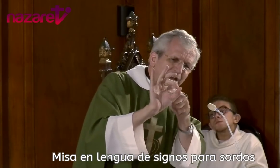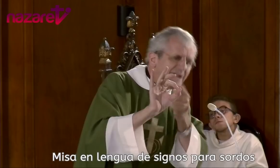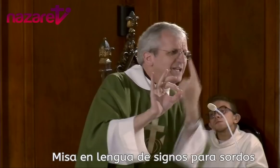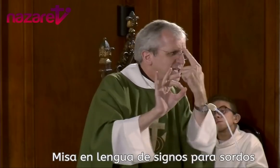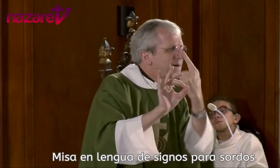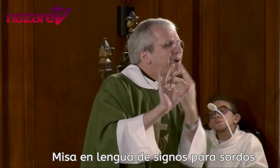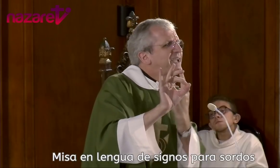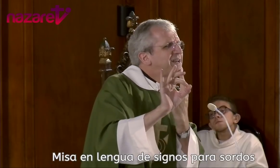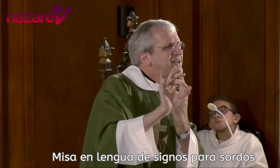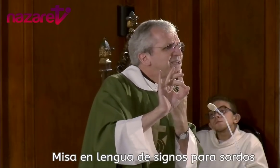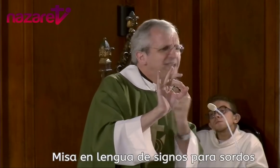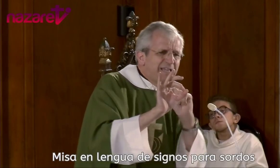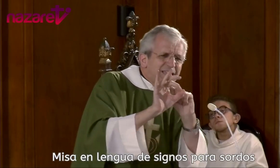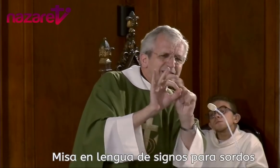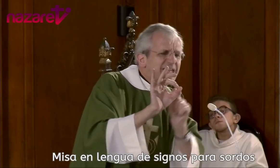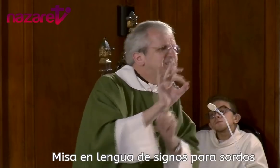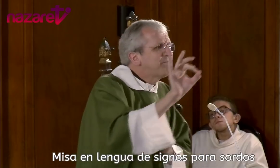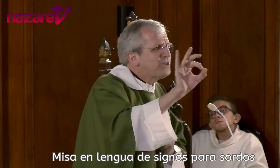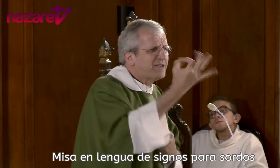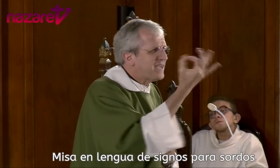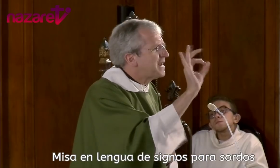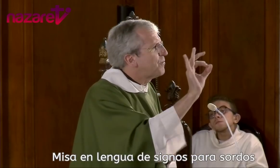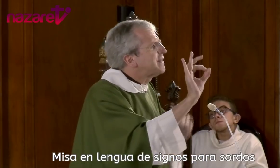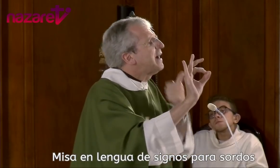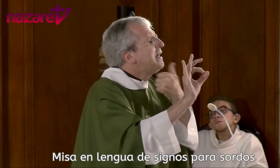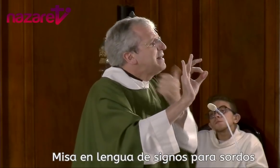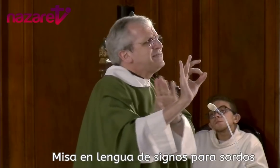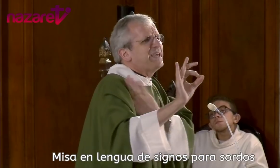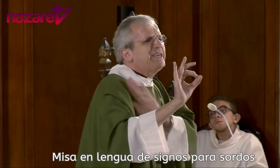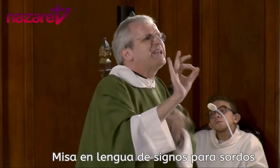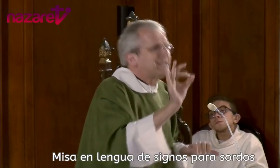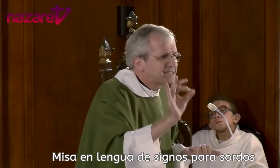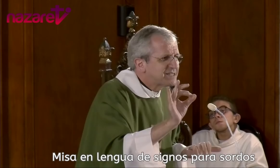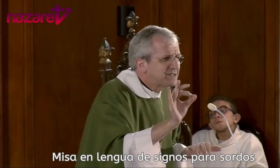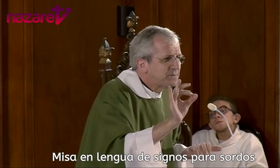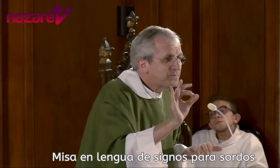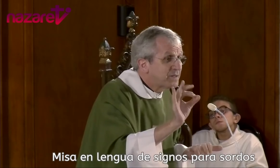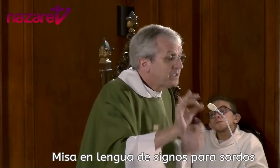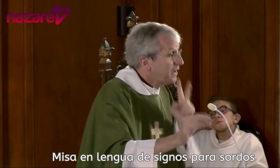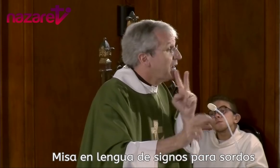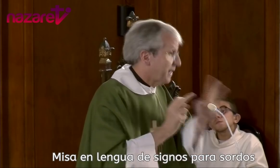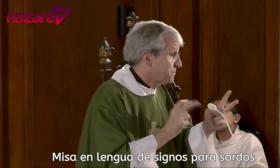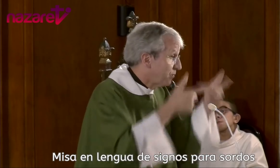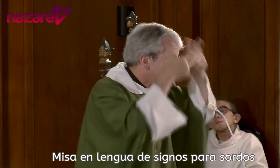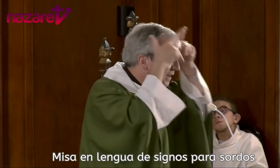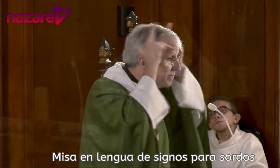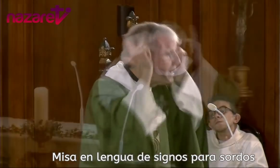esa imagen y esa inscripción que hay en la moneda, ¿de quién es? Y le responden, del